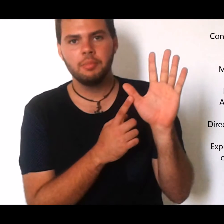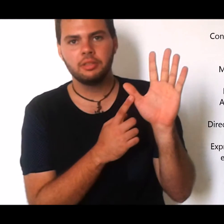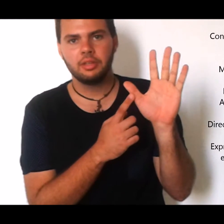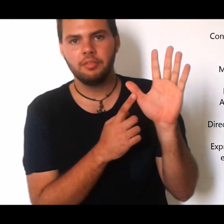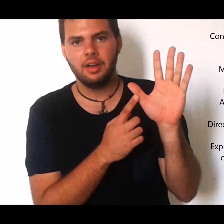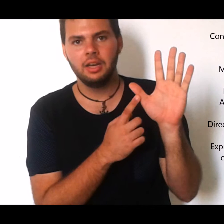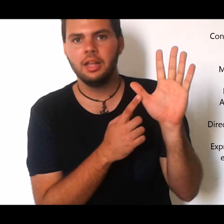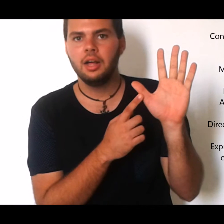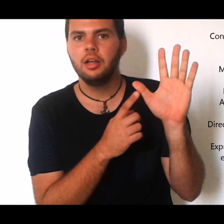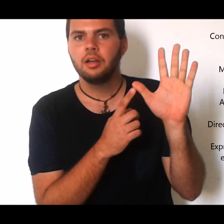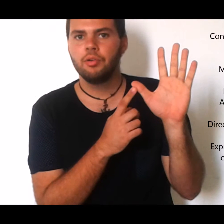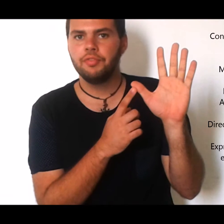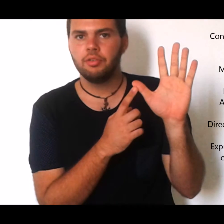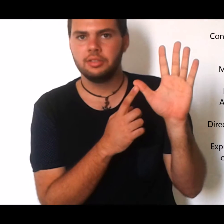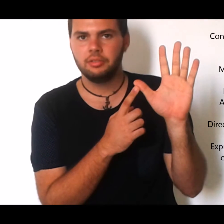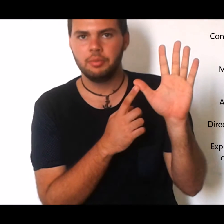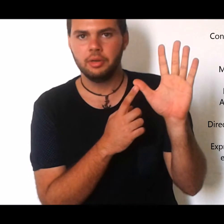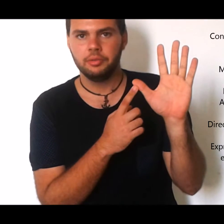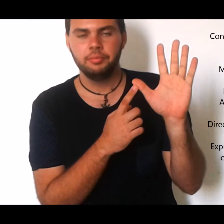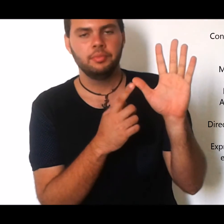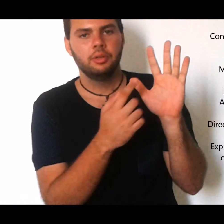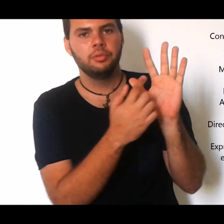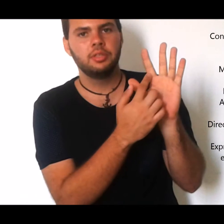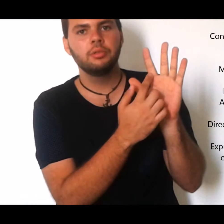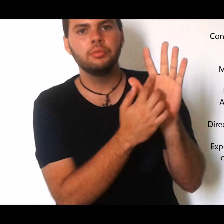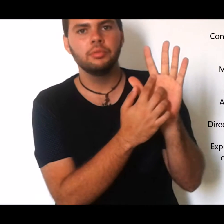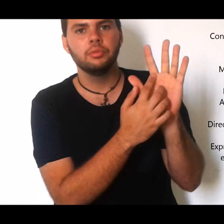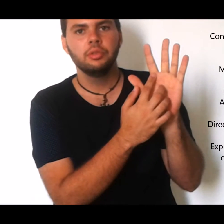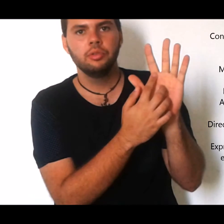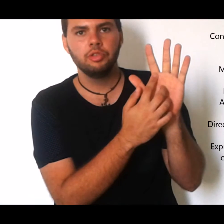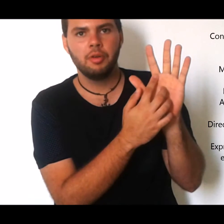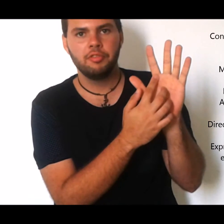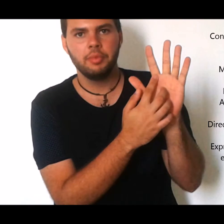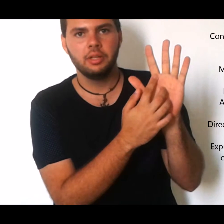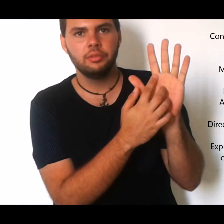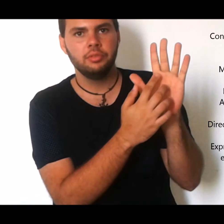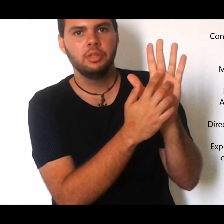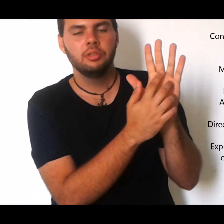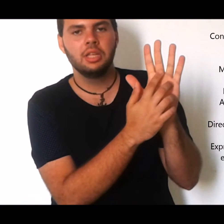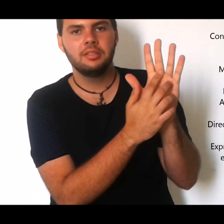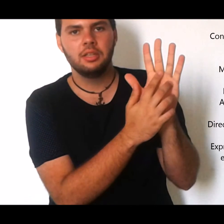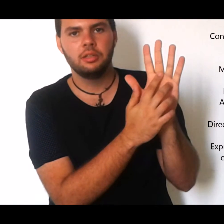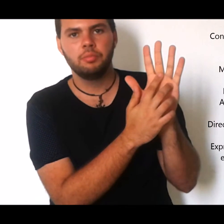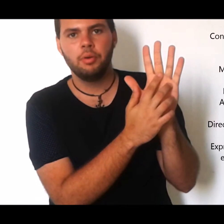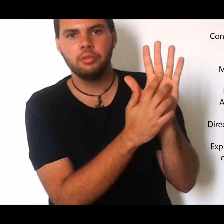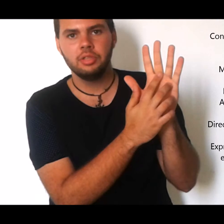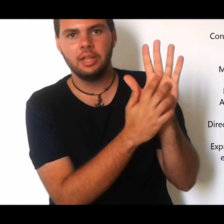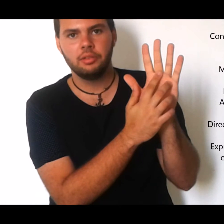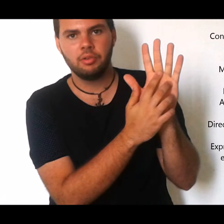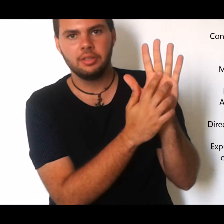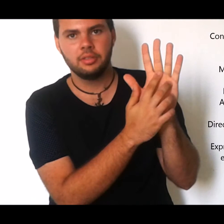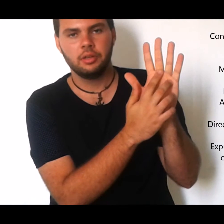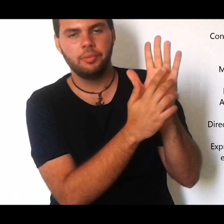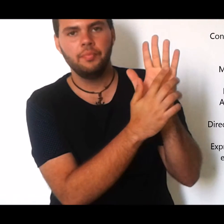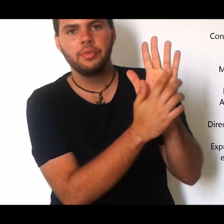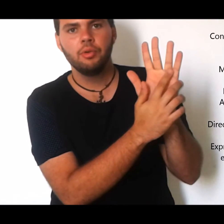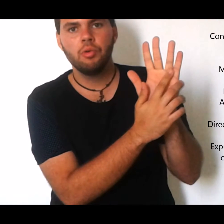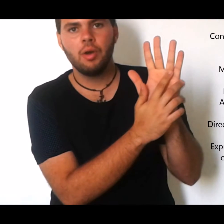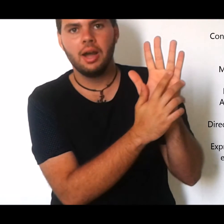parâmetro equivale à configuração da mão, o segundo, nos movimentos, terceiro, ponto de articulação, o quarto,